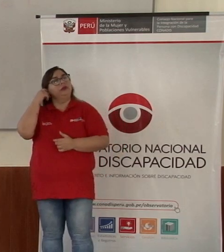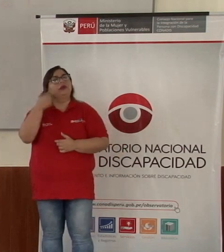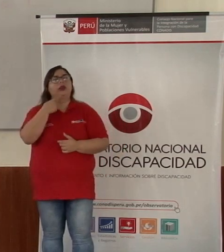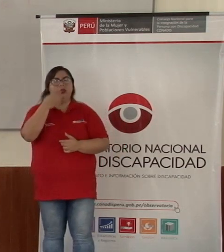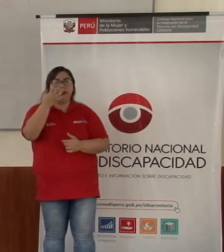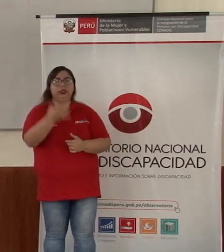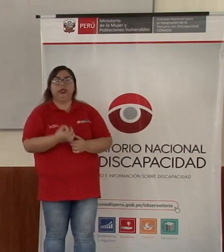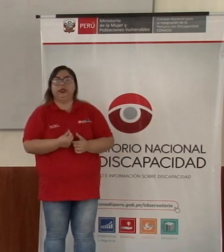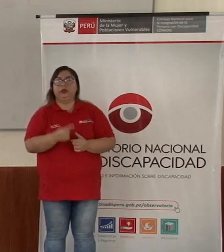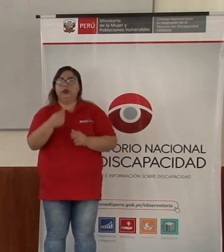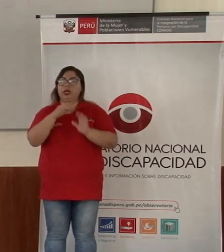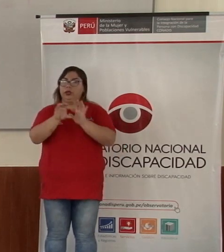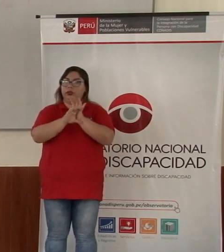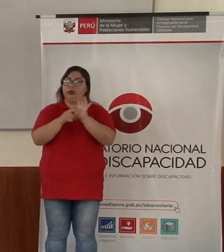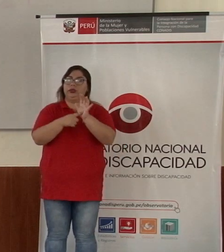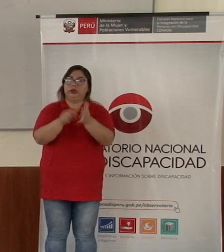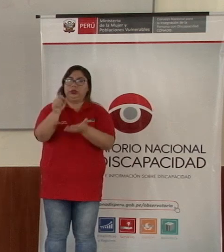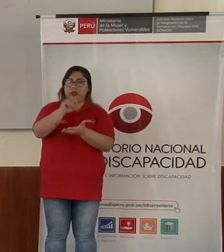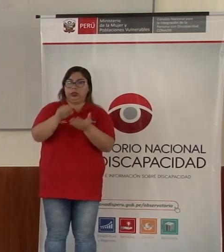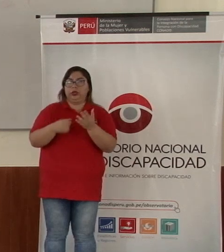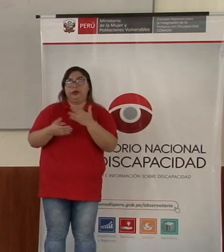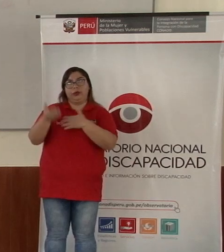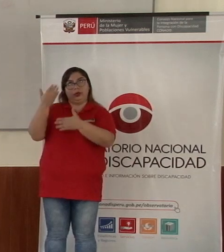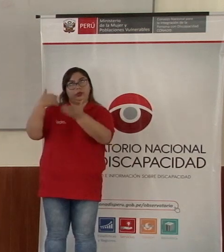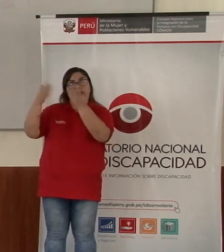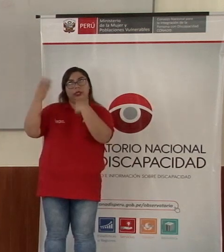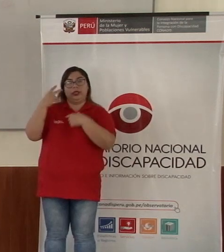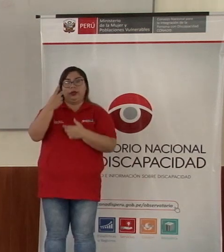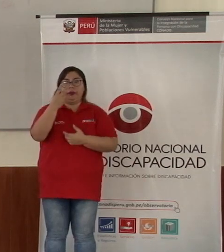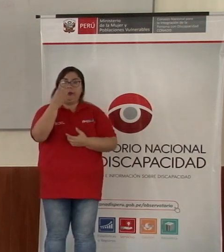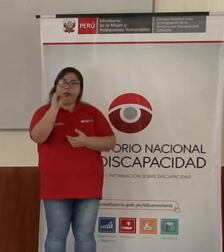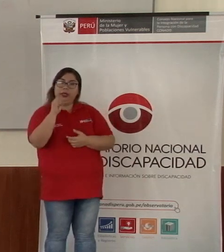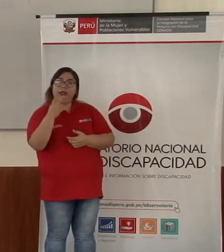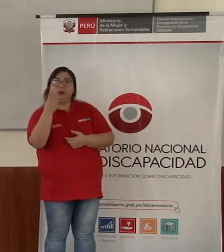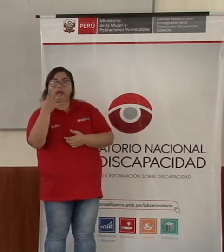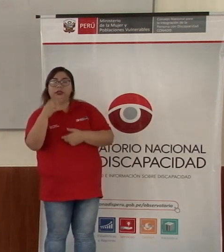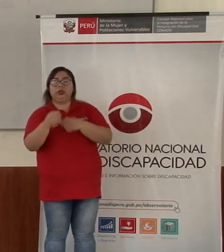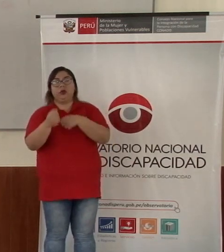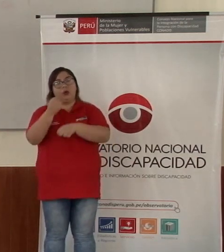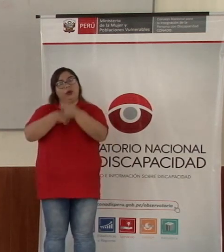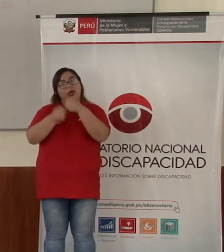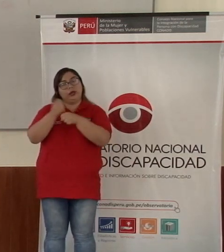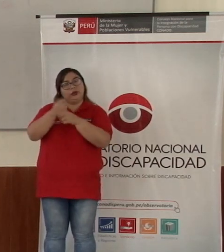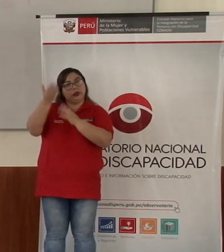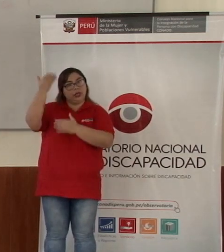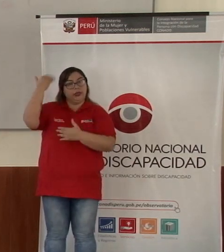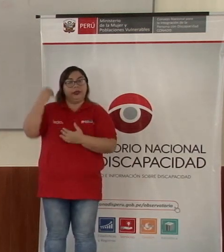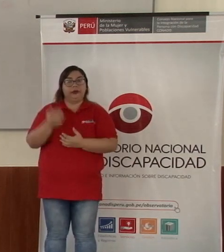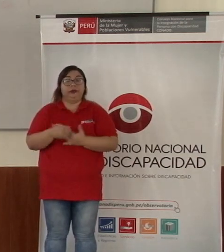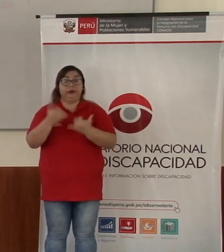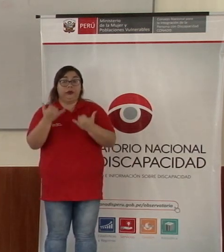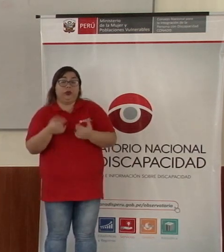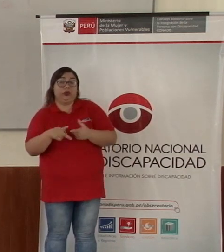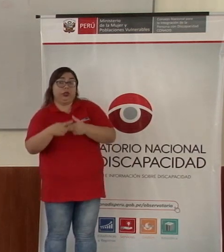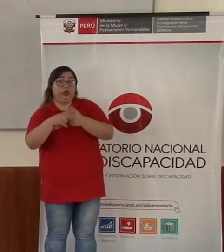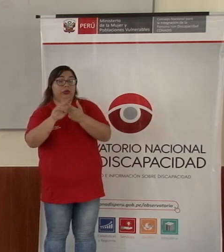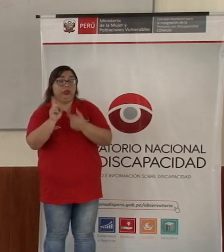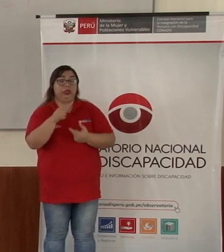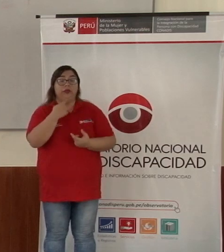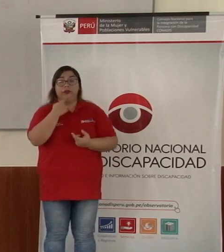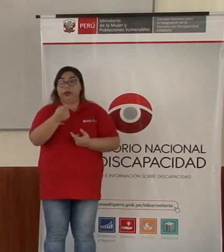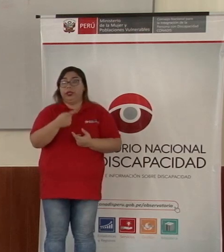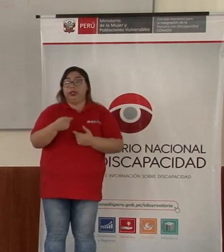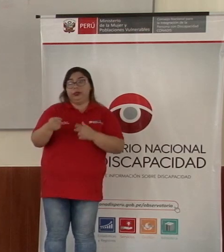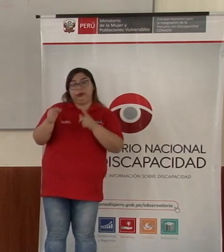que la Constitución se escribió hace unos 20, 25 años antes de la Convención, pero lo que no significa que sus